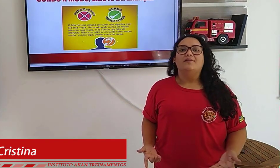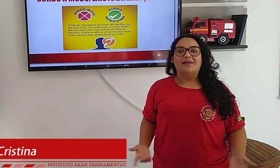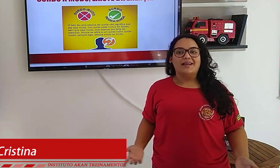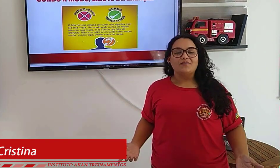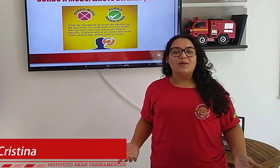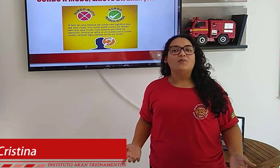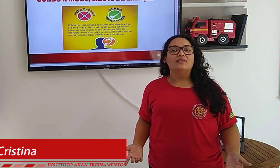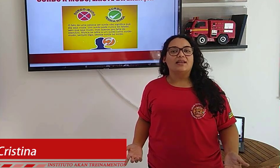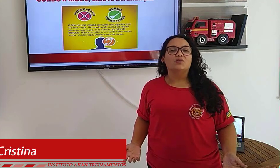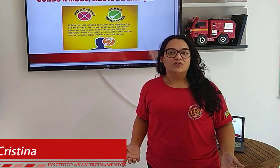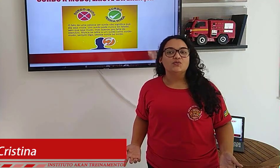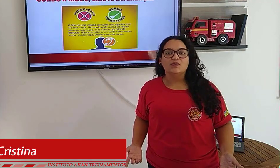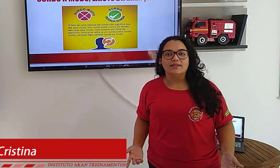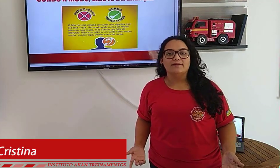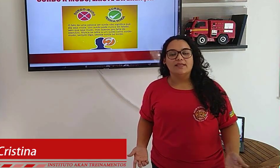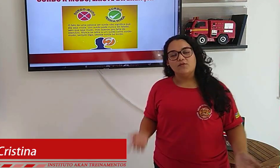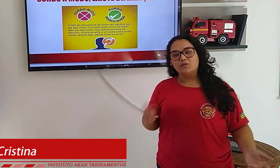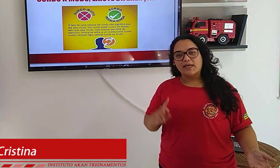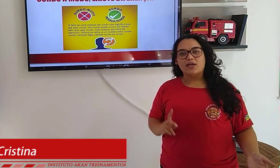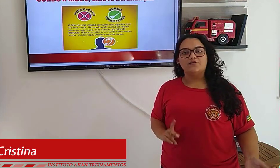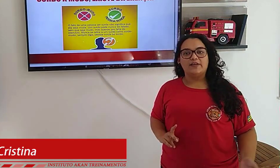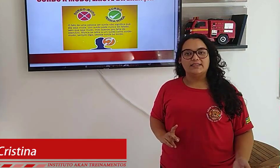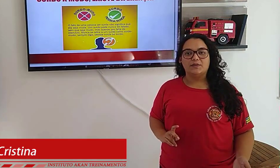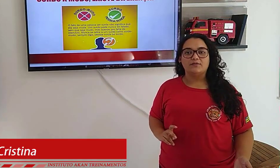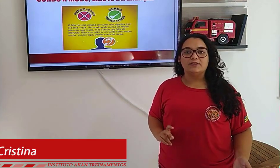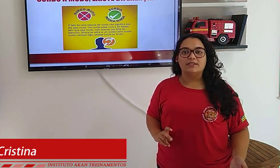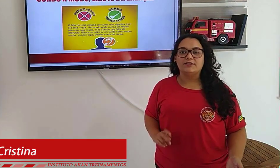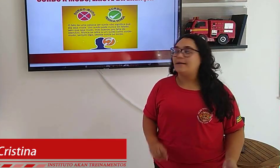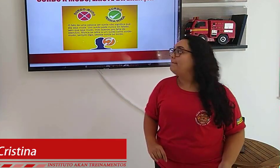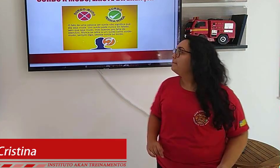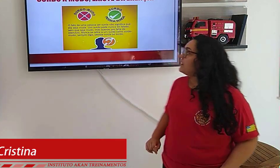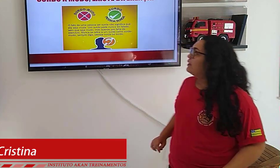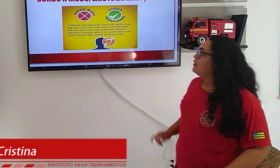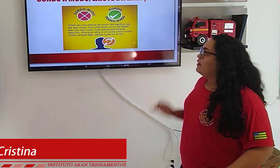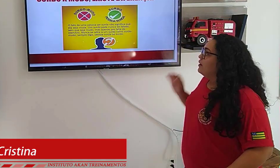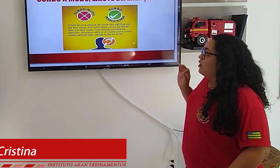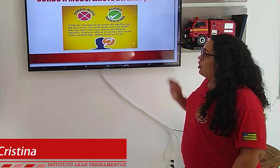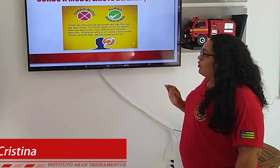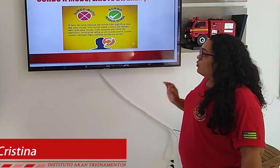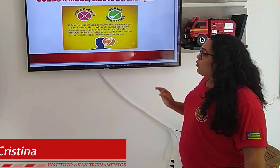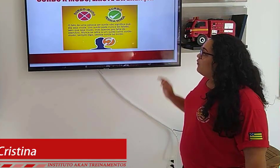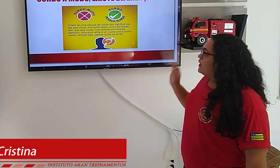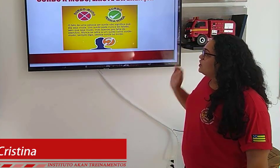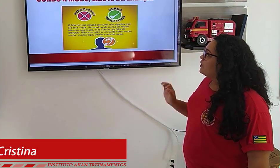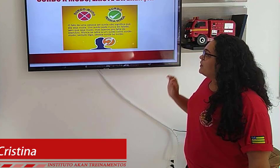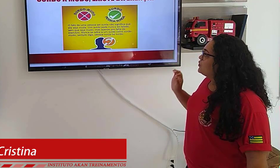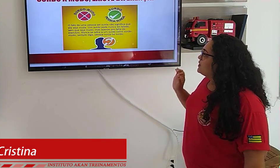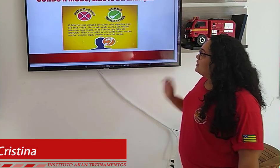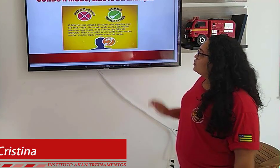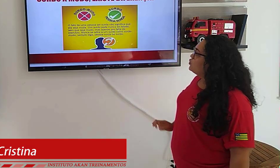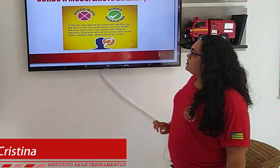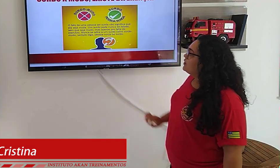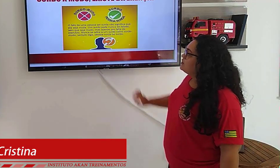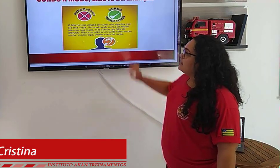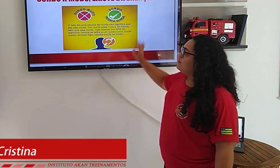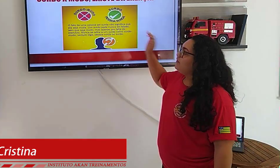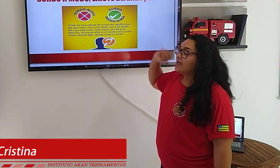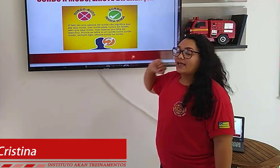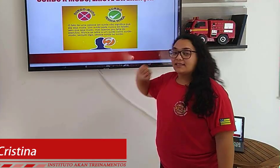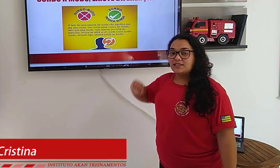não é muda, ela só é surda. E eu vou explicar a diferença para vocês, tá? Ó, o fato de uma pessoa ser surda não significa que ela seja